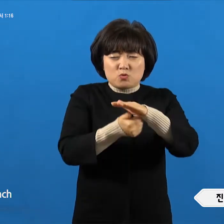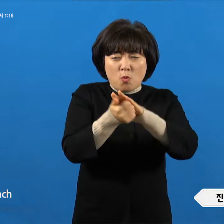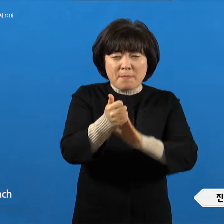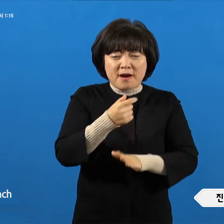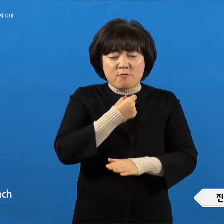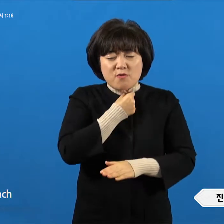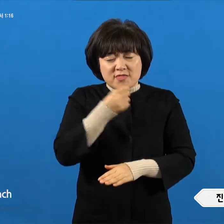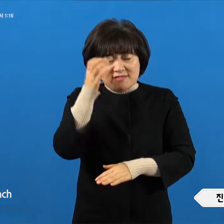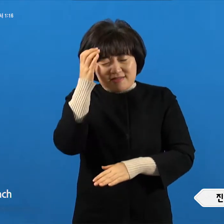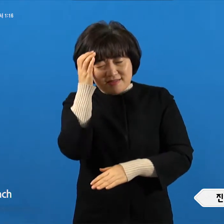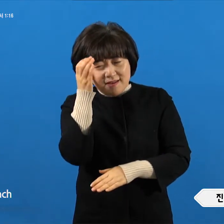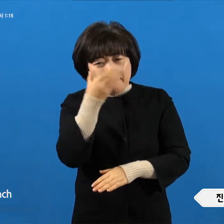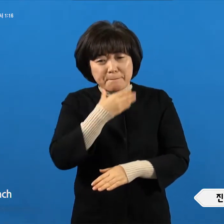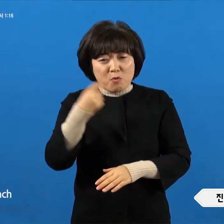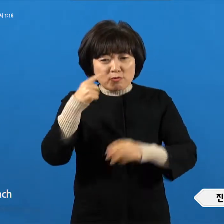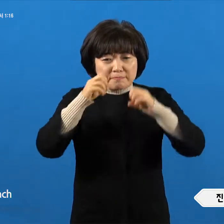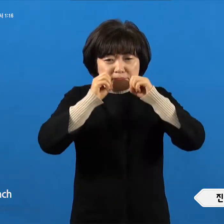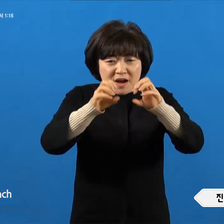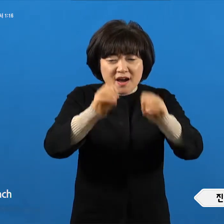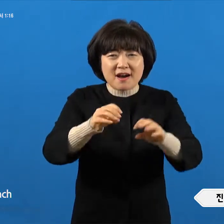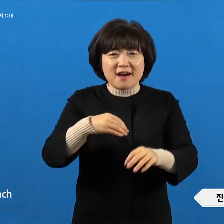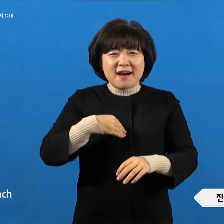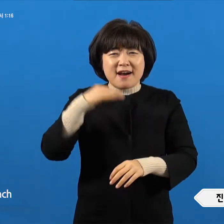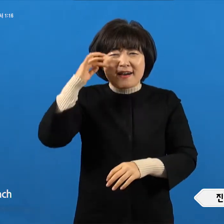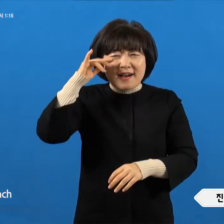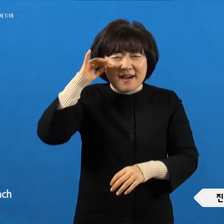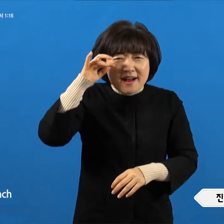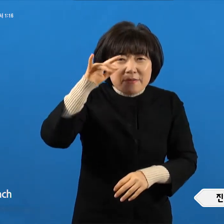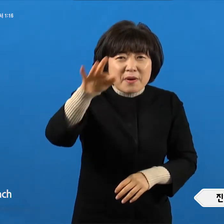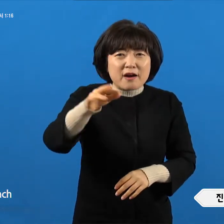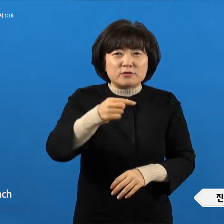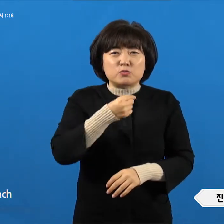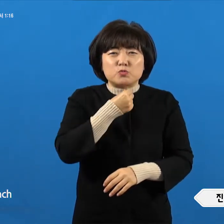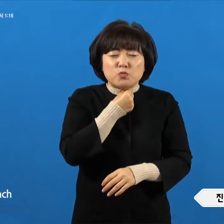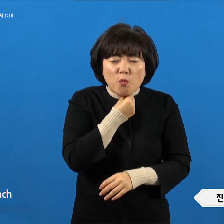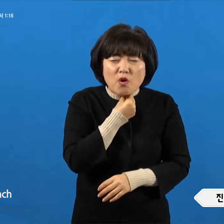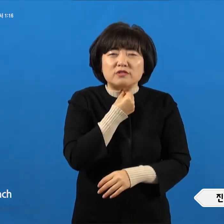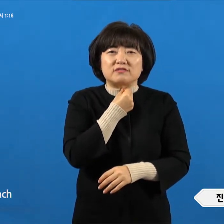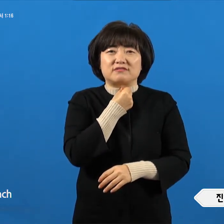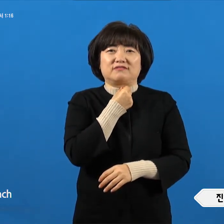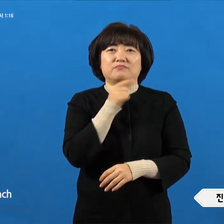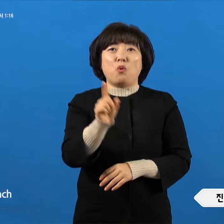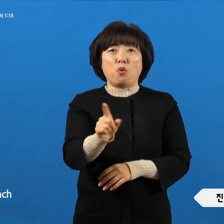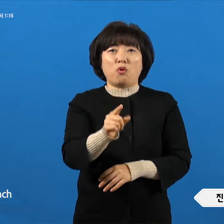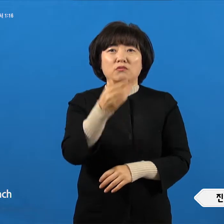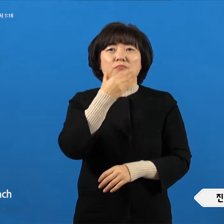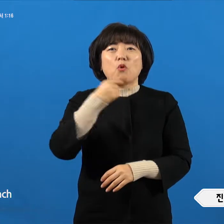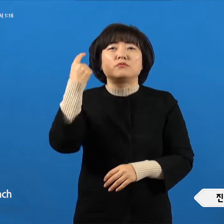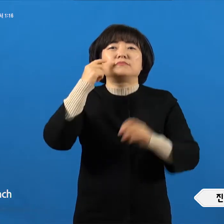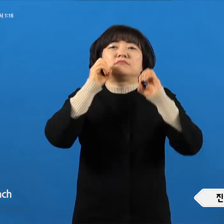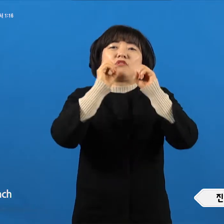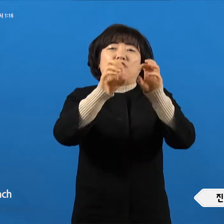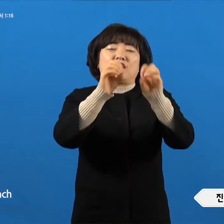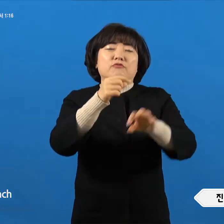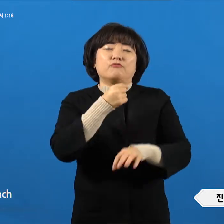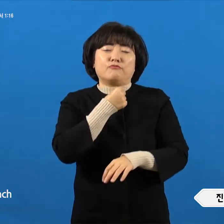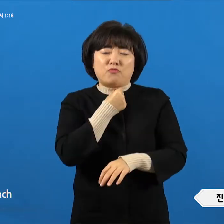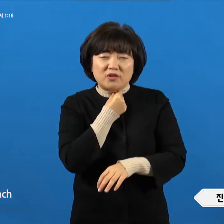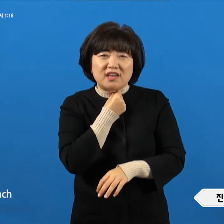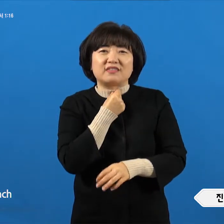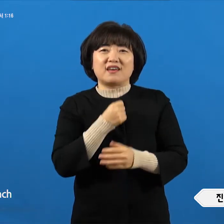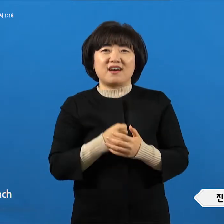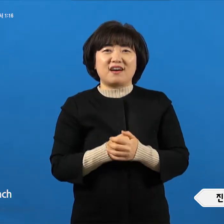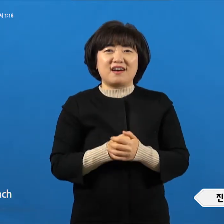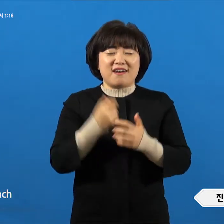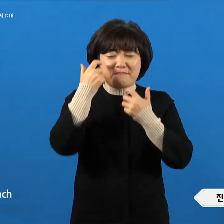소망한다는 겁니다. 내가 정말 원하고 갈망하고 소원하는 것이 있다면 너에게 복음을 증거하기를 원한다.